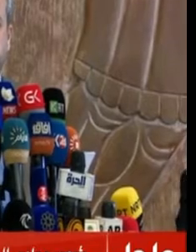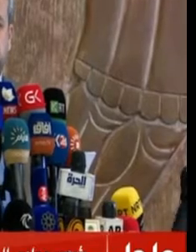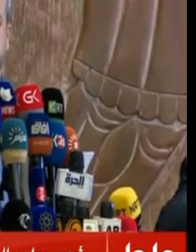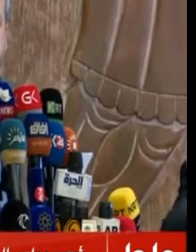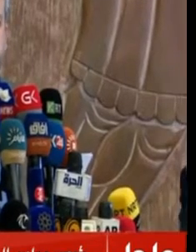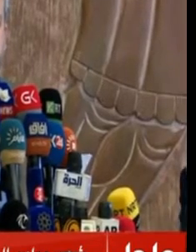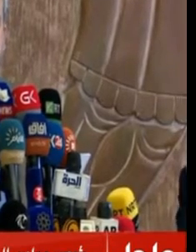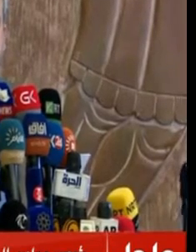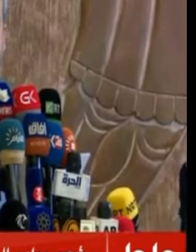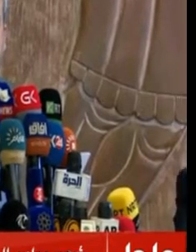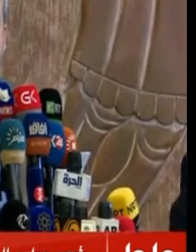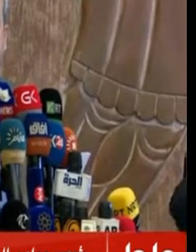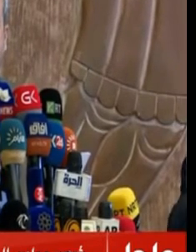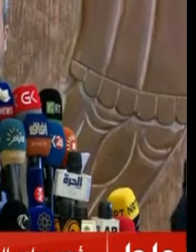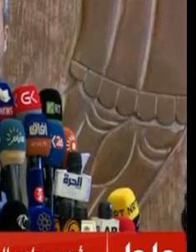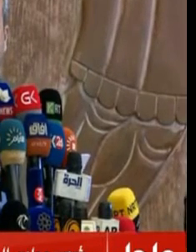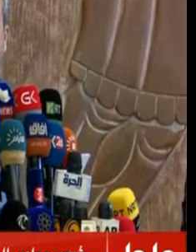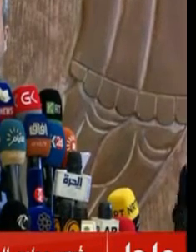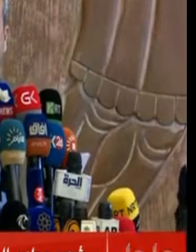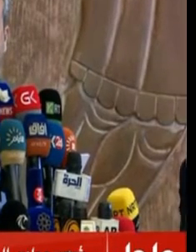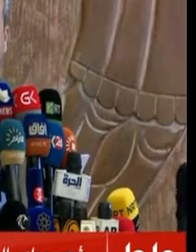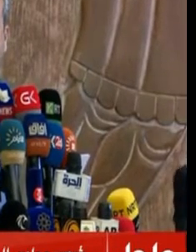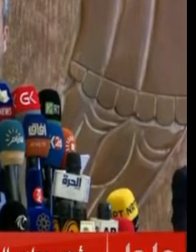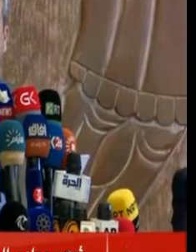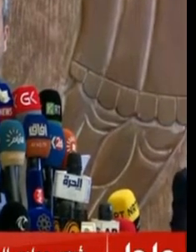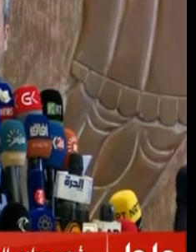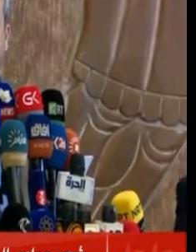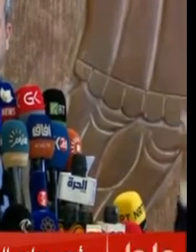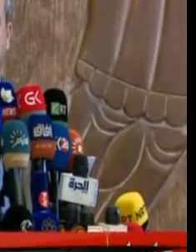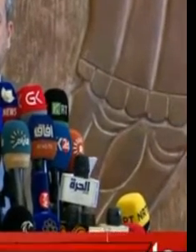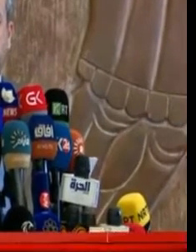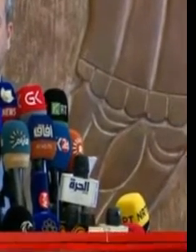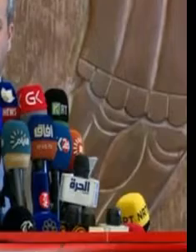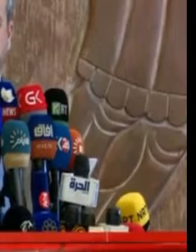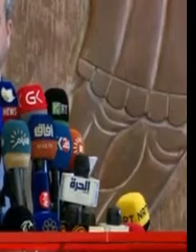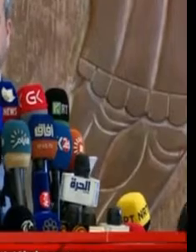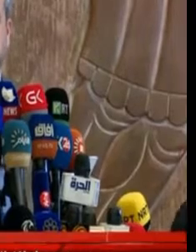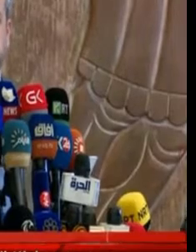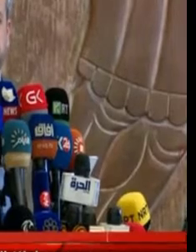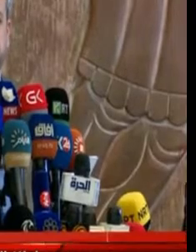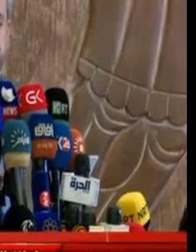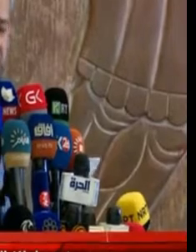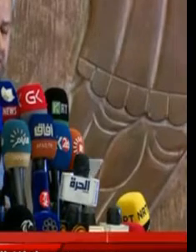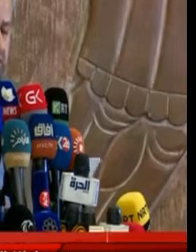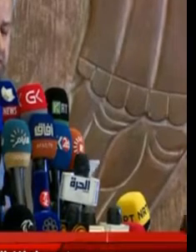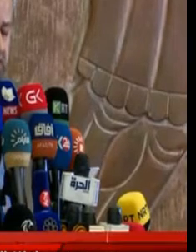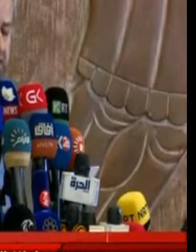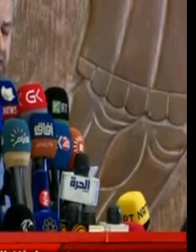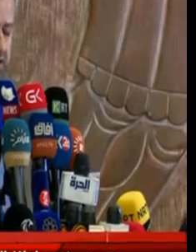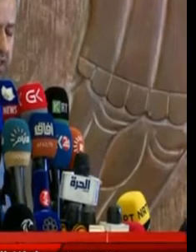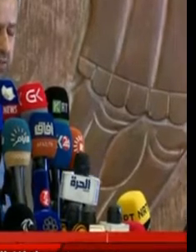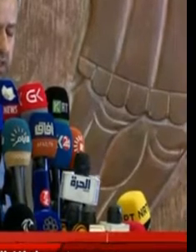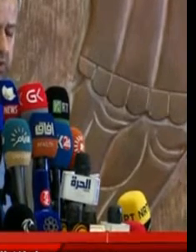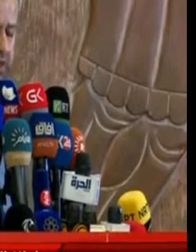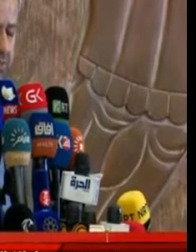تسلم مجلس المفوضين لمهامه واستمرت حتى يوم الانتخاب وحتى هذا اليوم، فشكرا